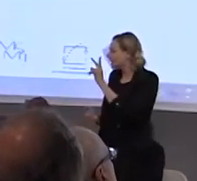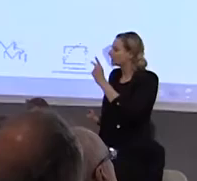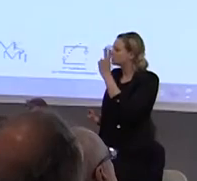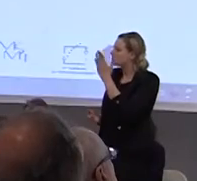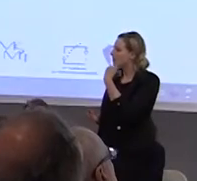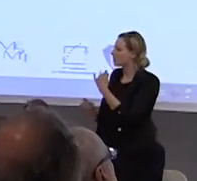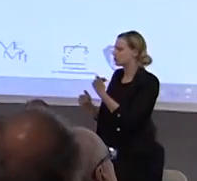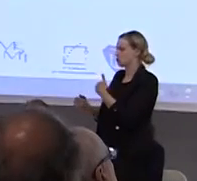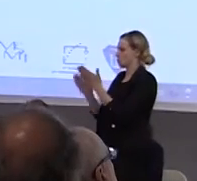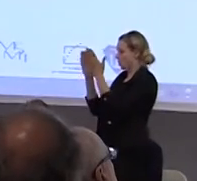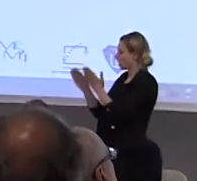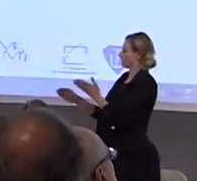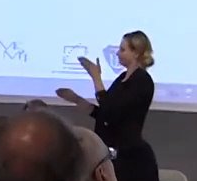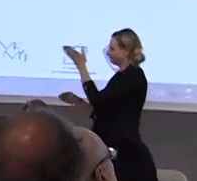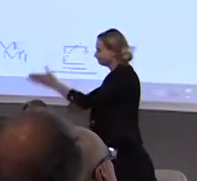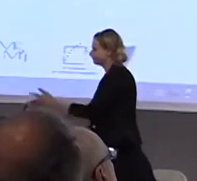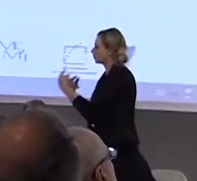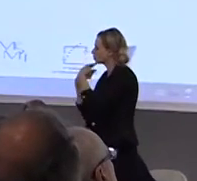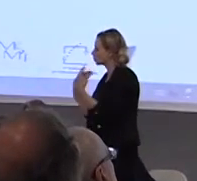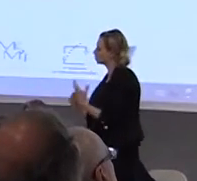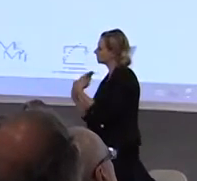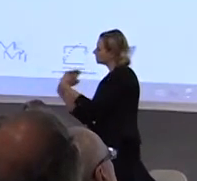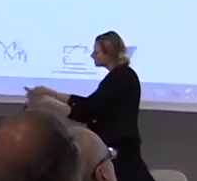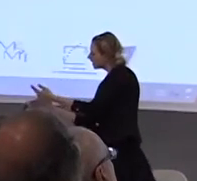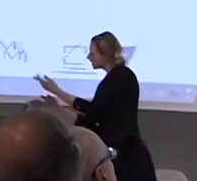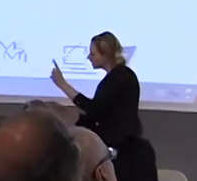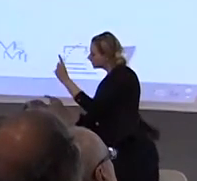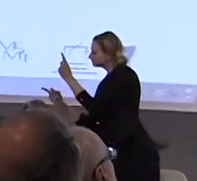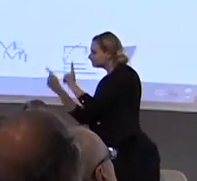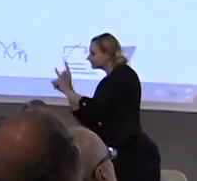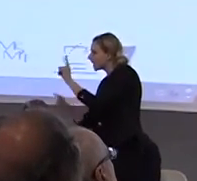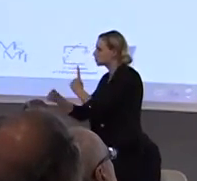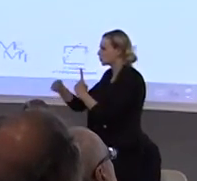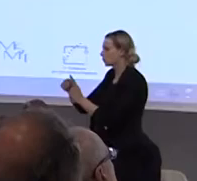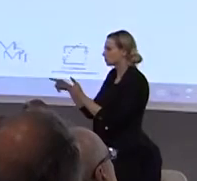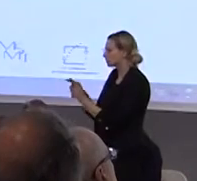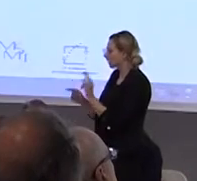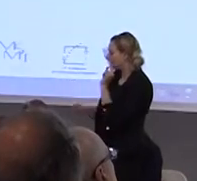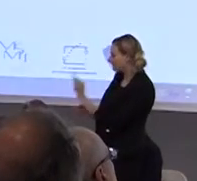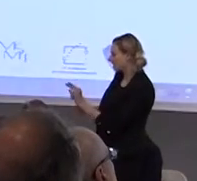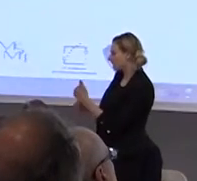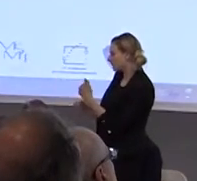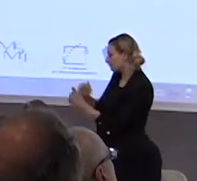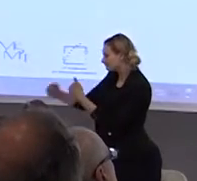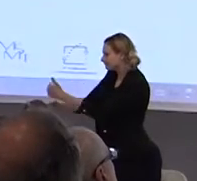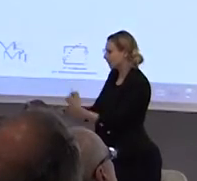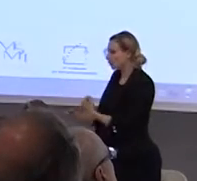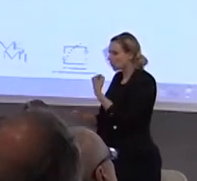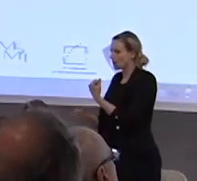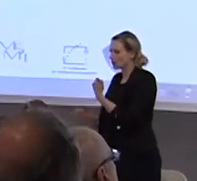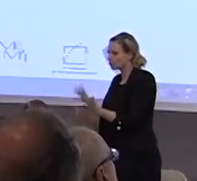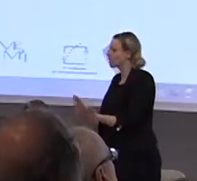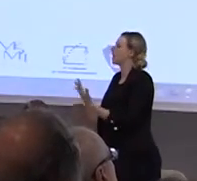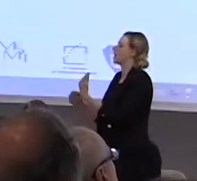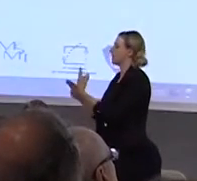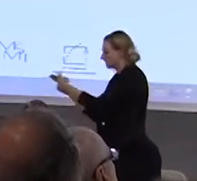Na základě nich jsme je upravovali, zlepšovali, přicházely zpětné vazby, na základě nich jsme